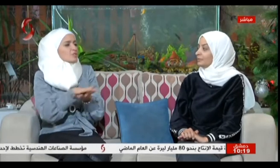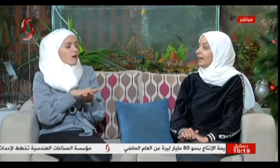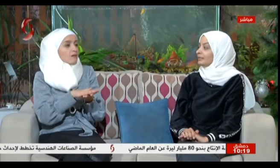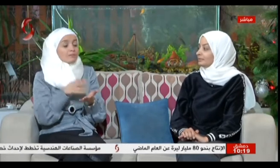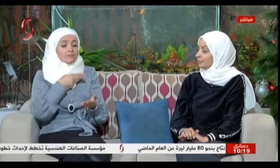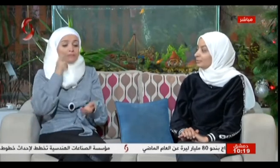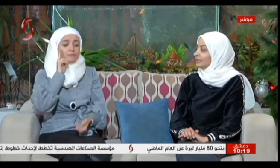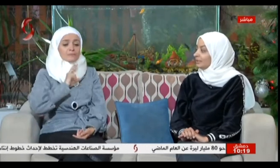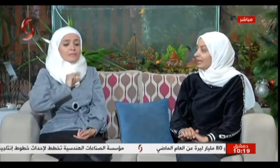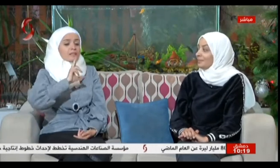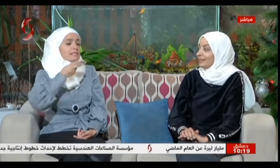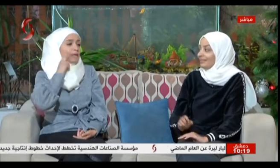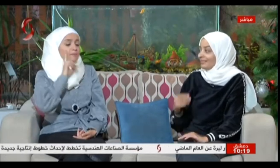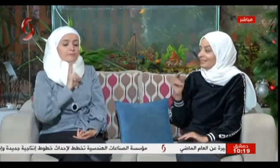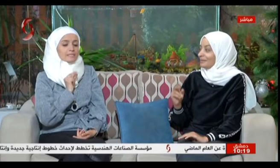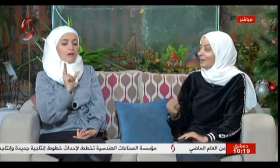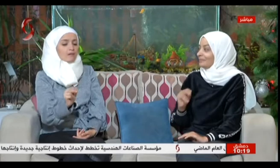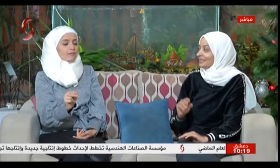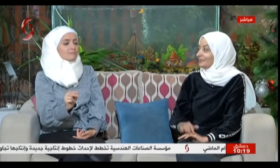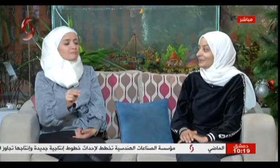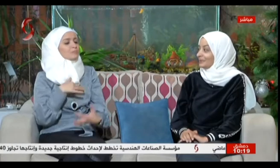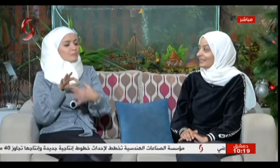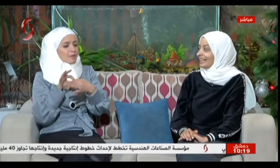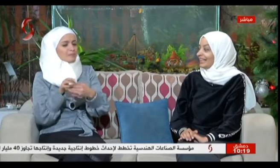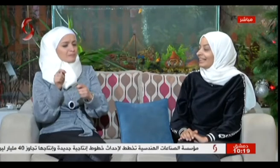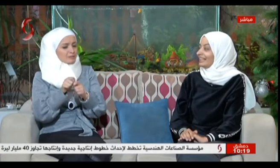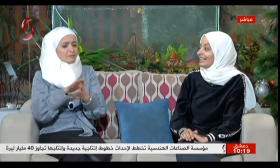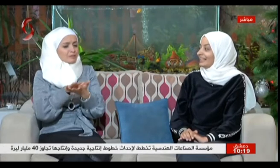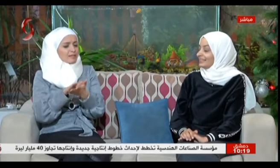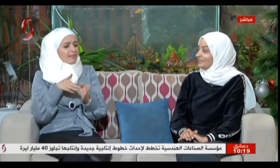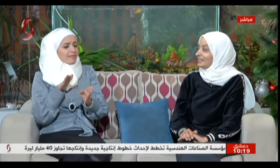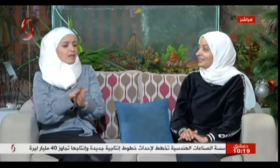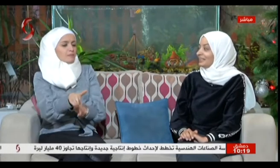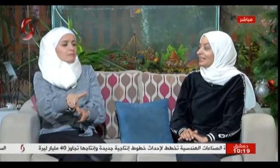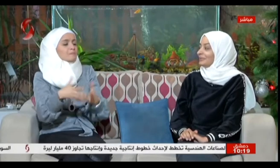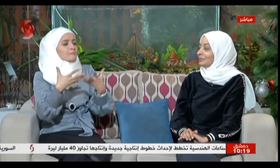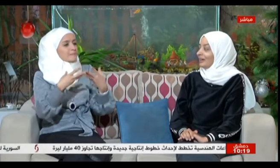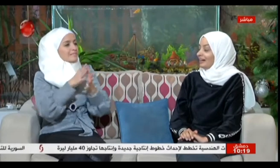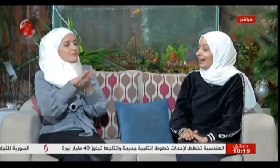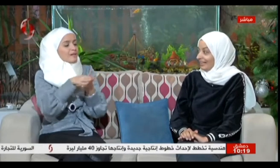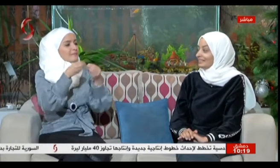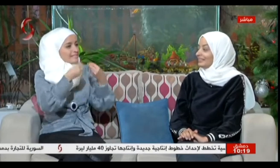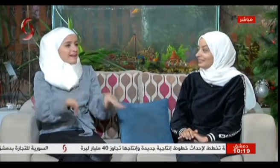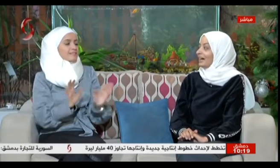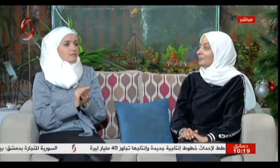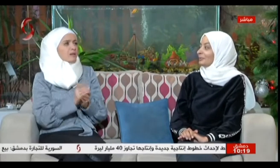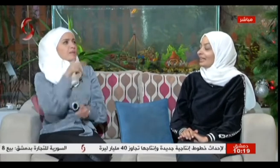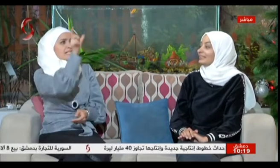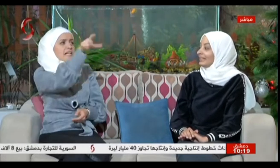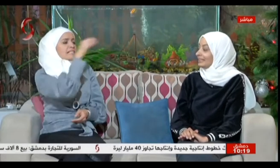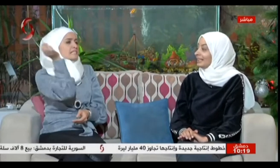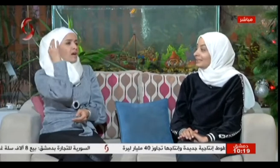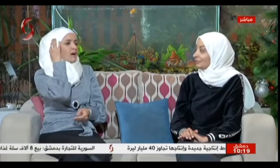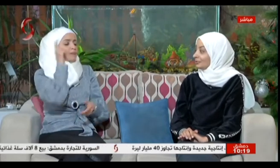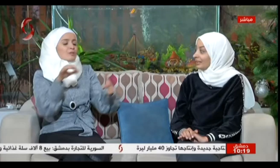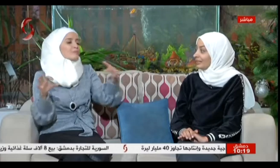مشكلاتهم الاجتماعيه السلوكيه، ما انا صماء مثلي مثلهم، نفس اللغه، حقدر ادعمهم،